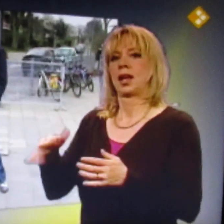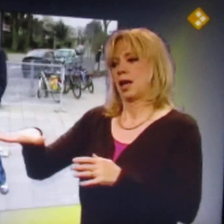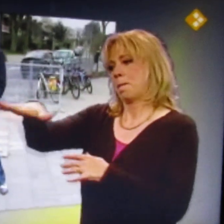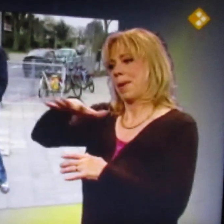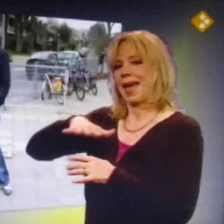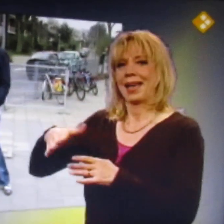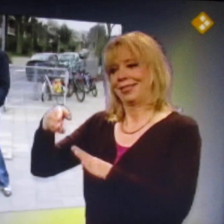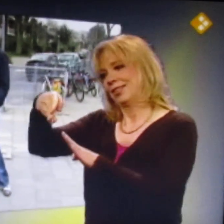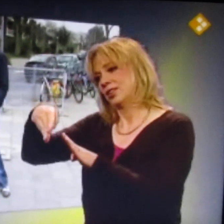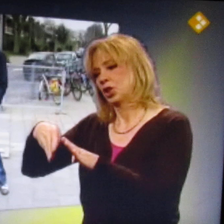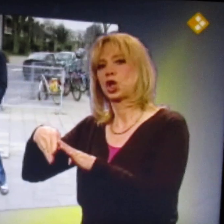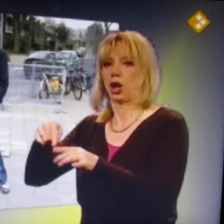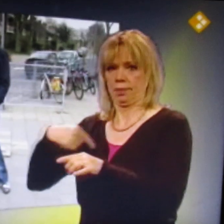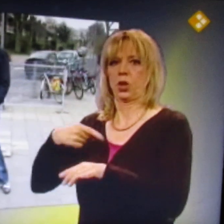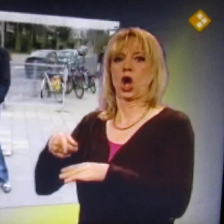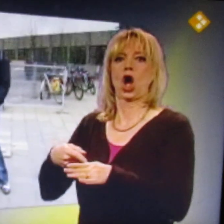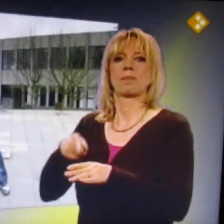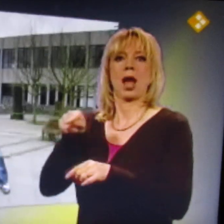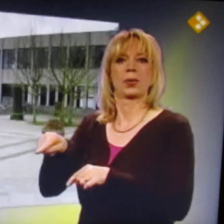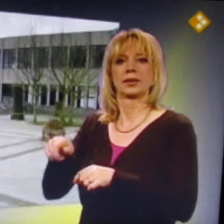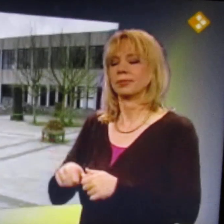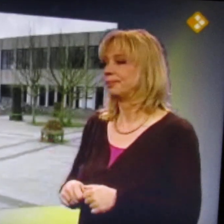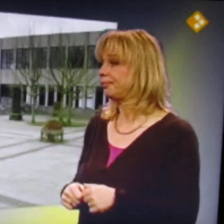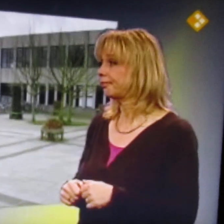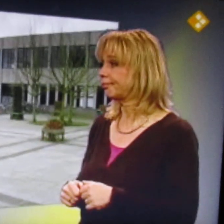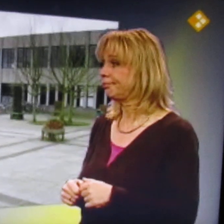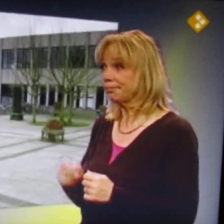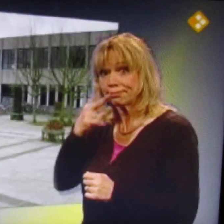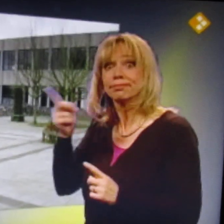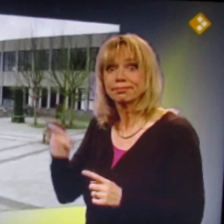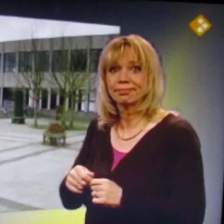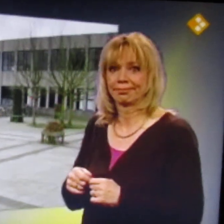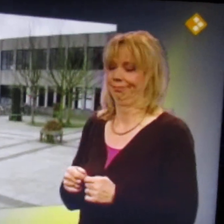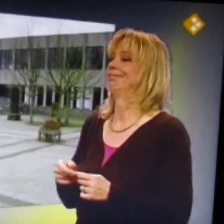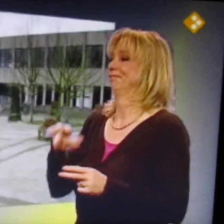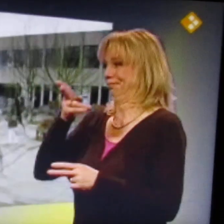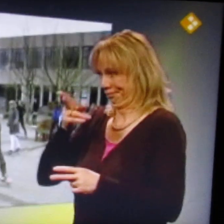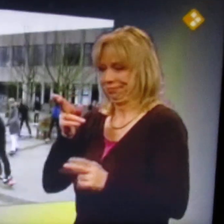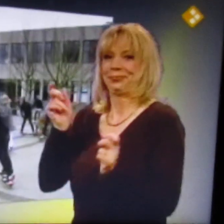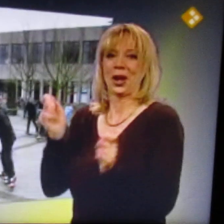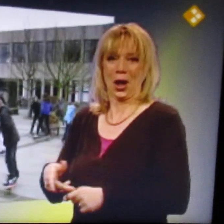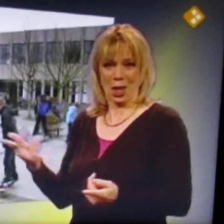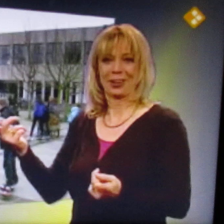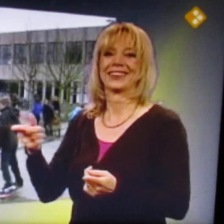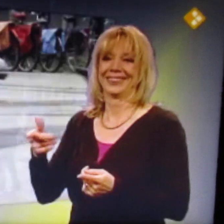mogen gebruiken. Nou, dat wil ik dan wel eens zien. En het lukt. Ze mogen op het plein bij de buren.